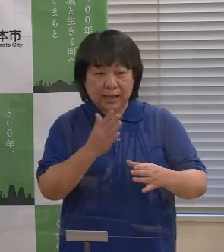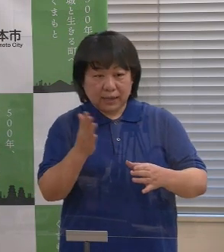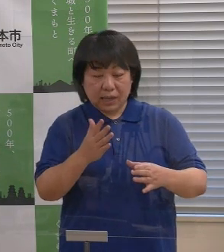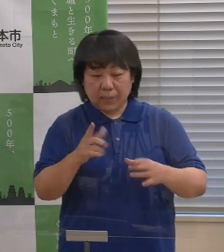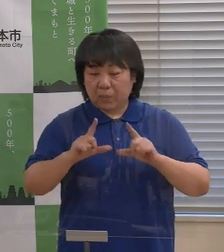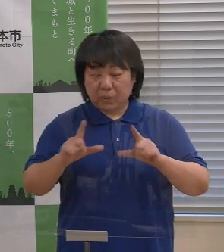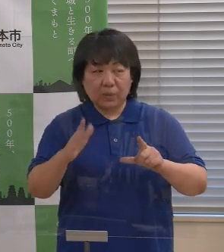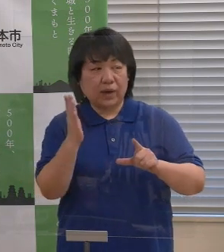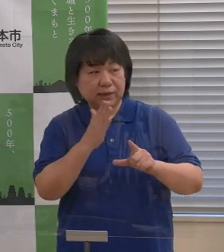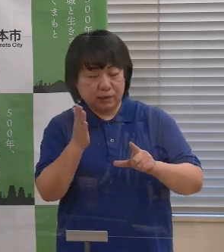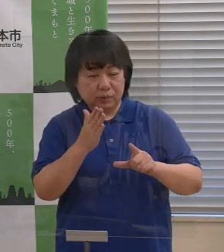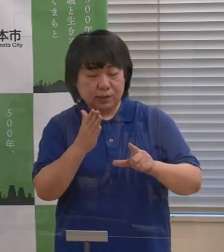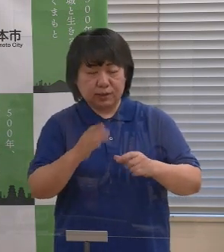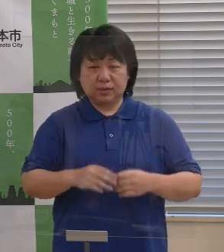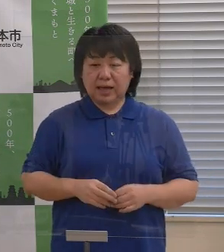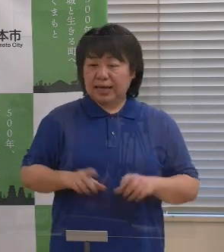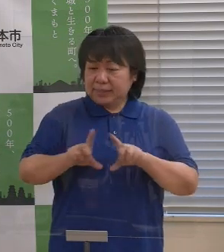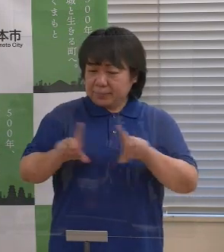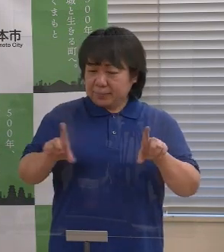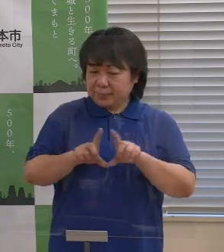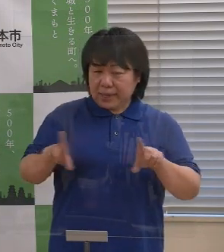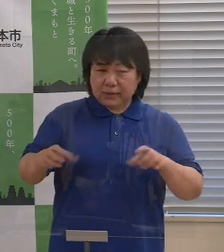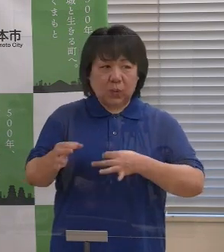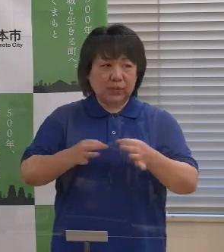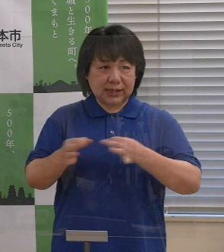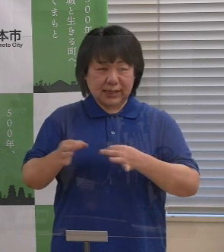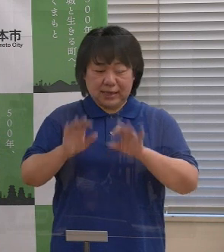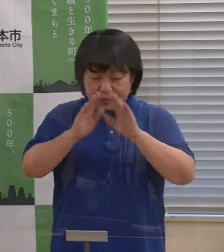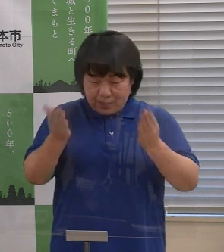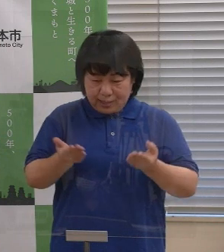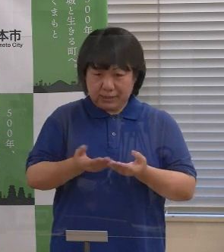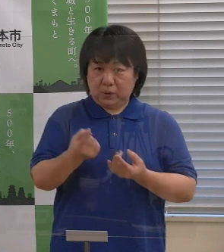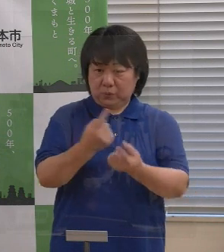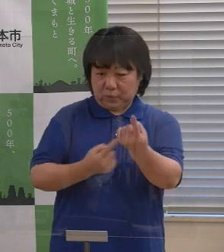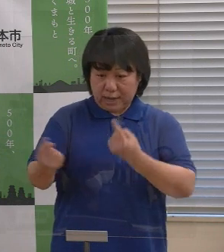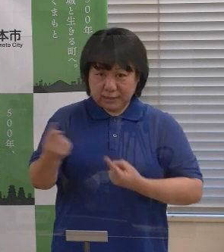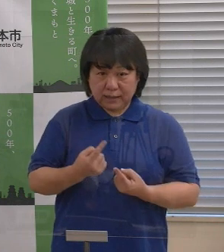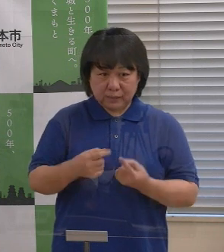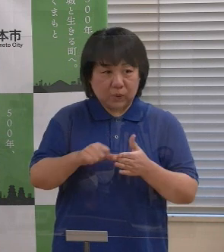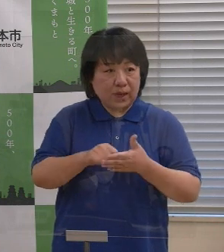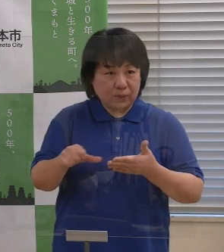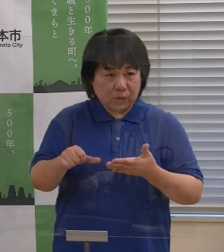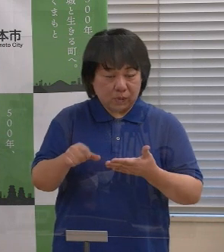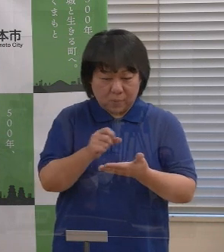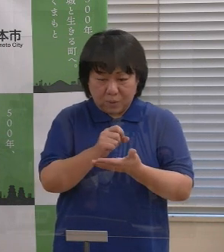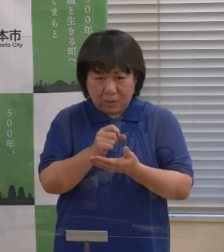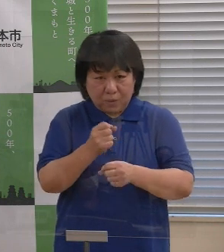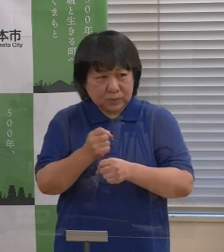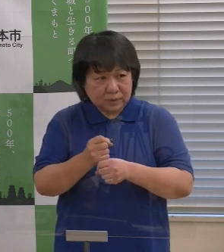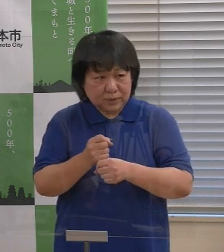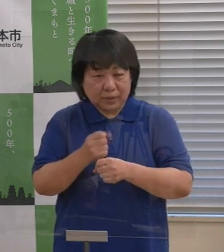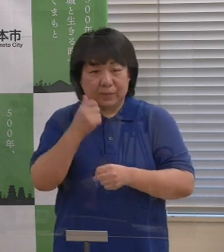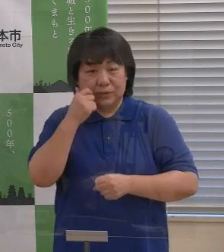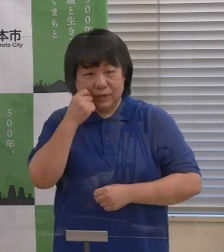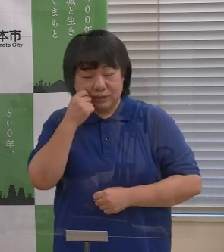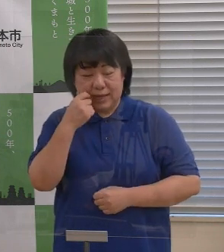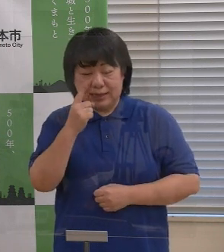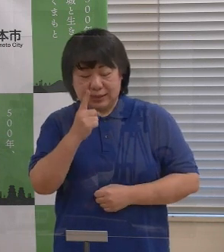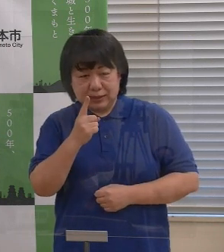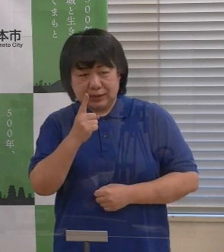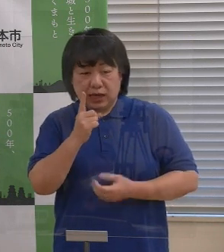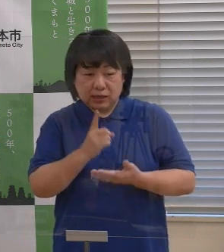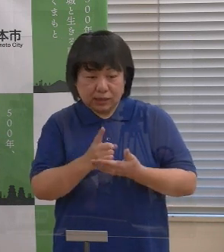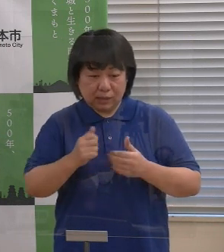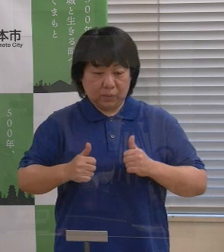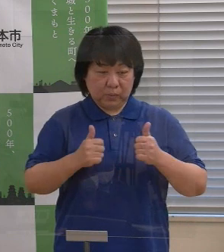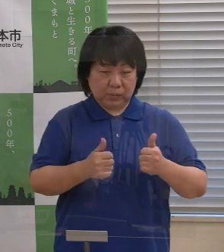飲食店において全ての顧客名簿を管理し、全く一元の方がですね出入りできない